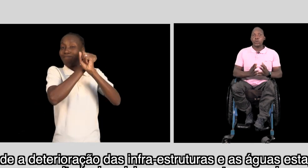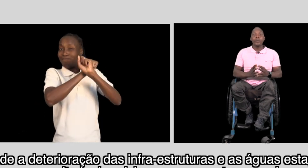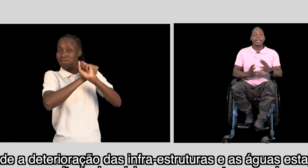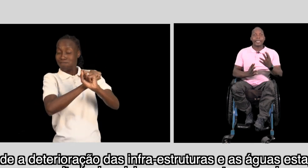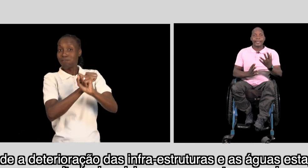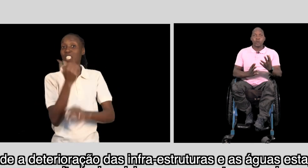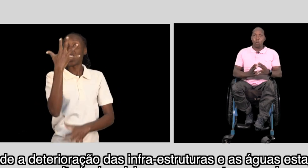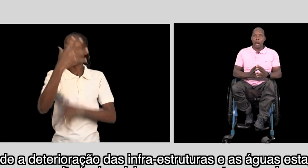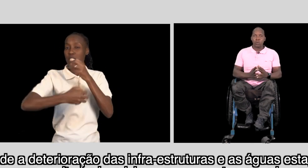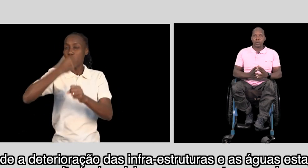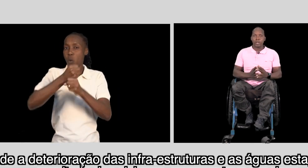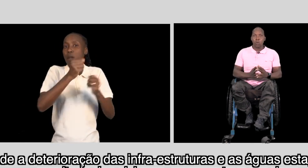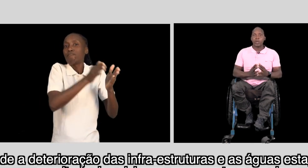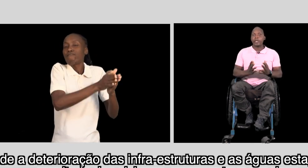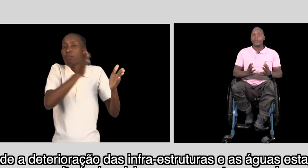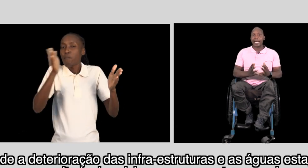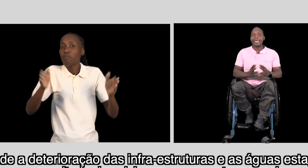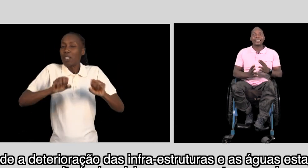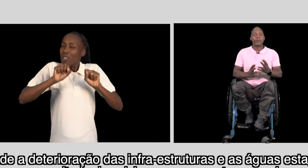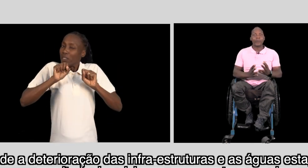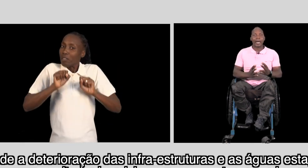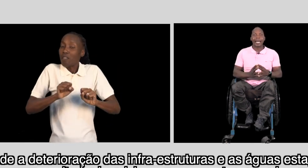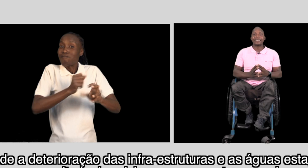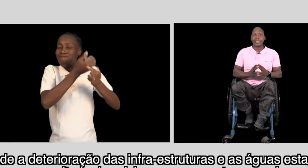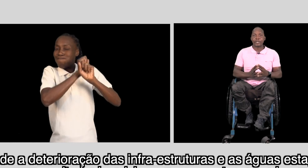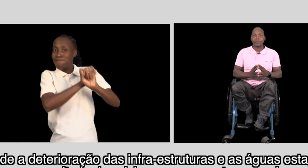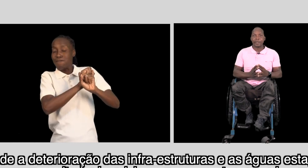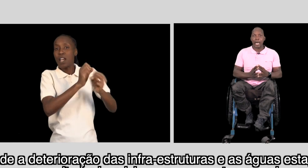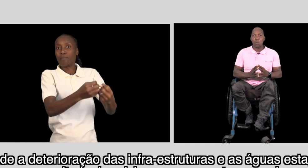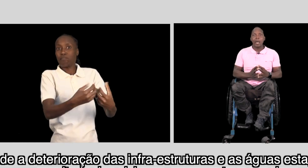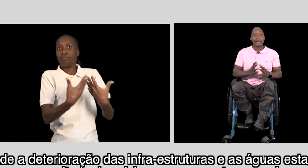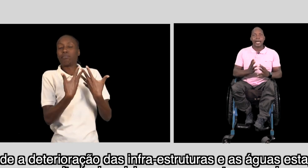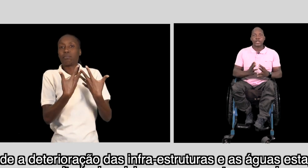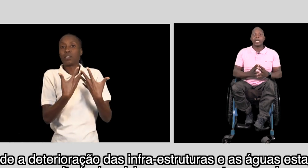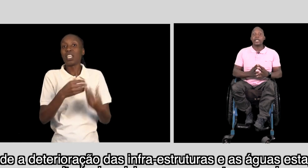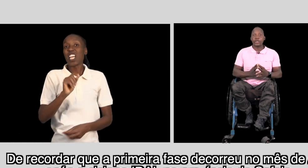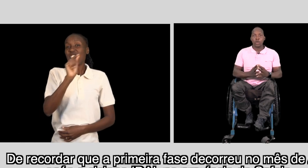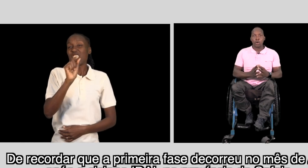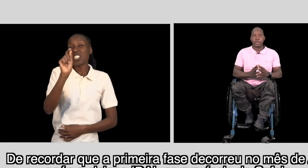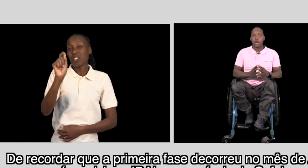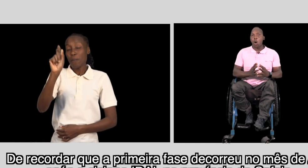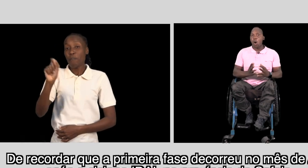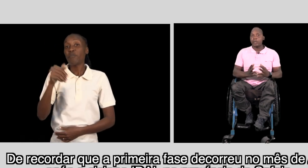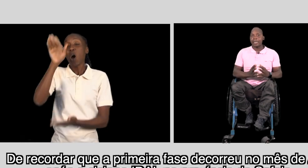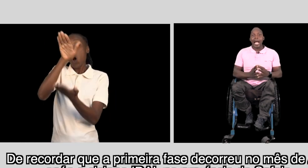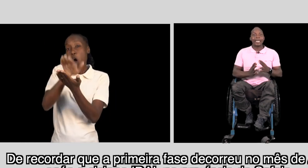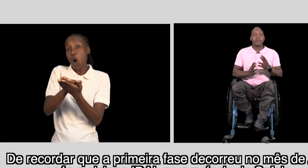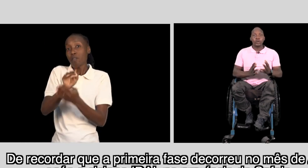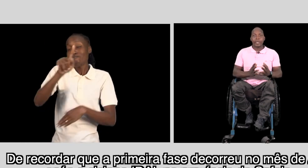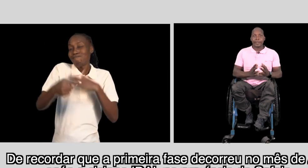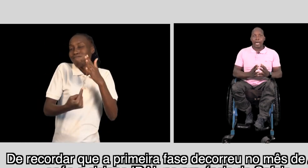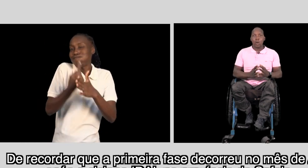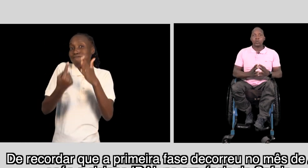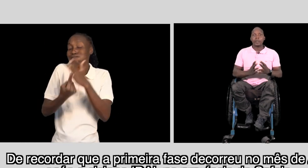e águas estagnadas. Resultado dos ciclones representavam um risco. De recordar que a primeira